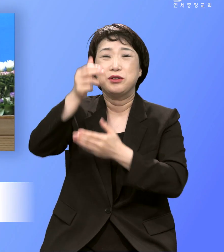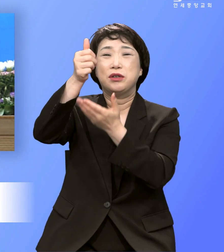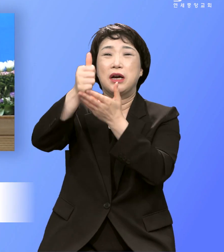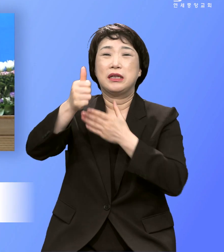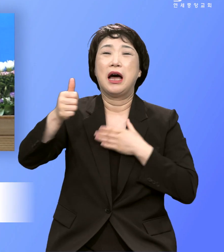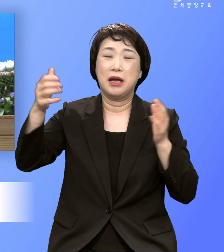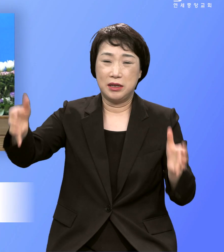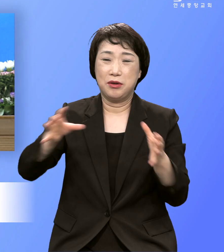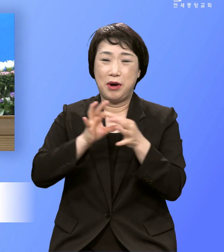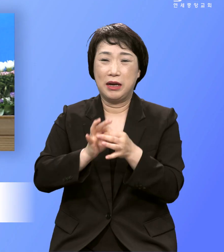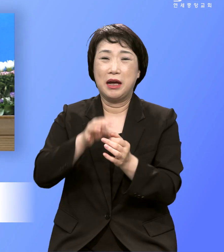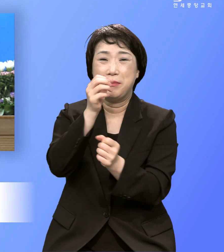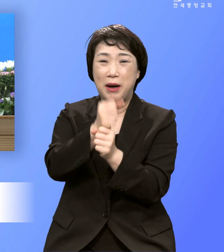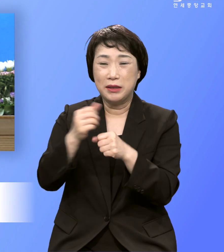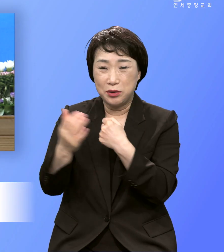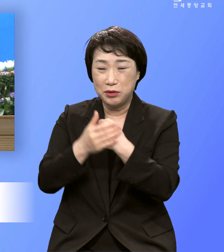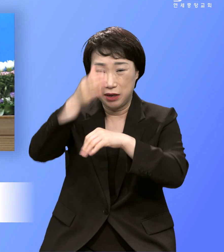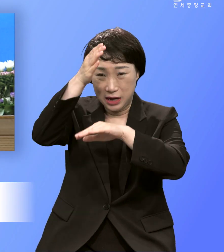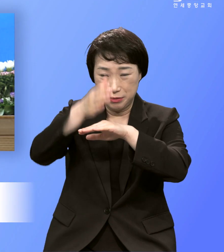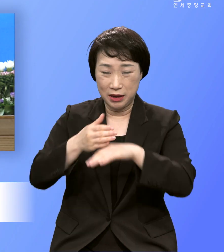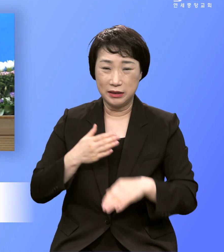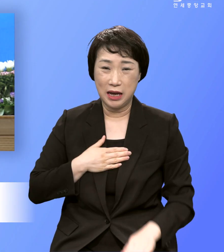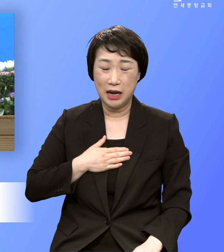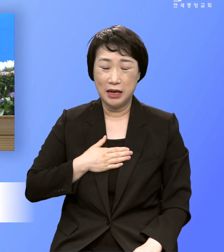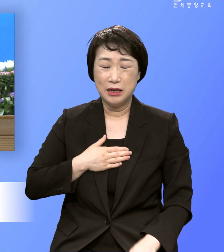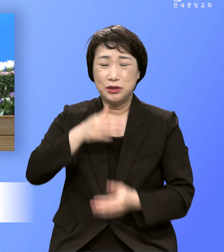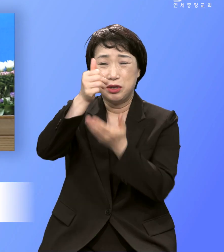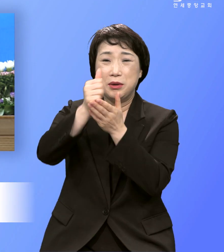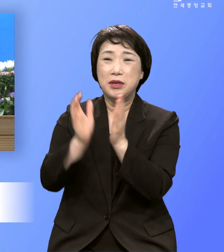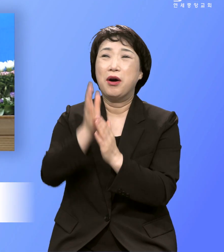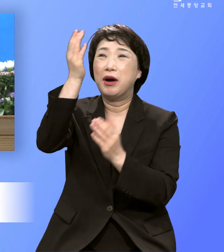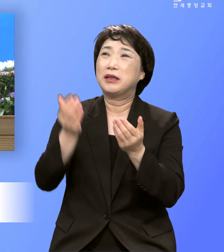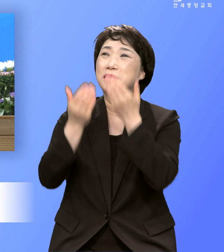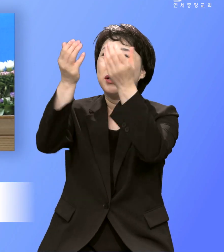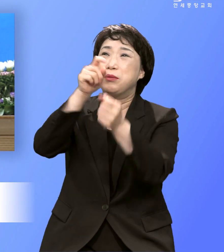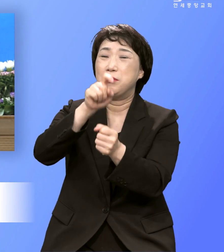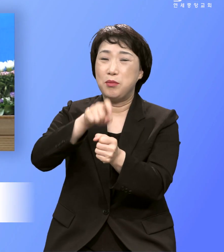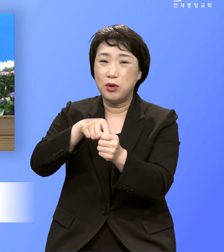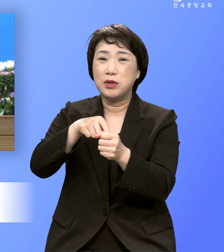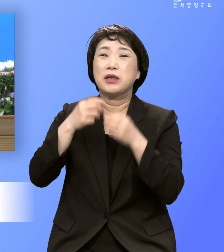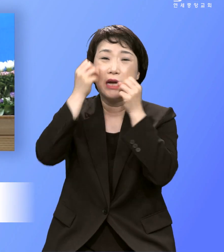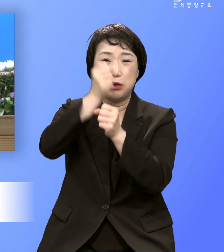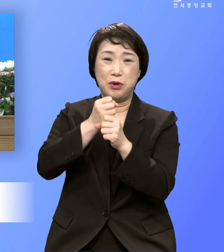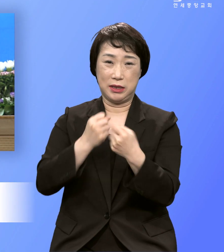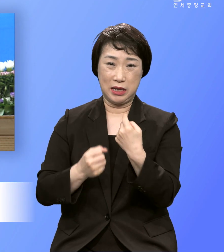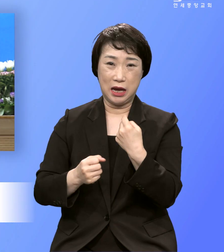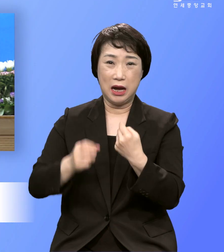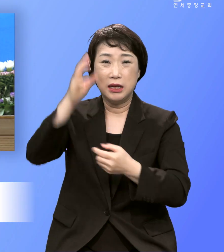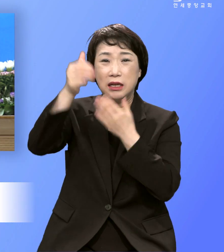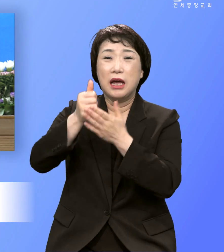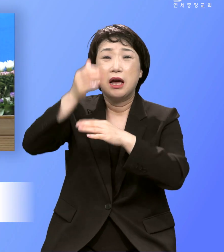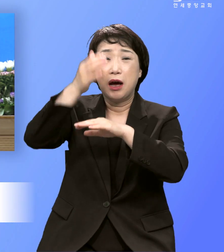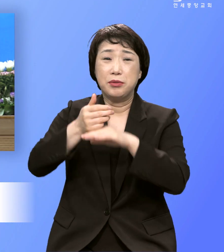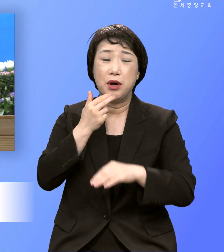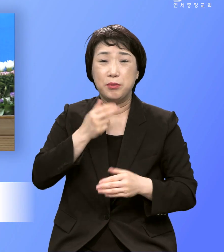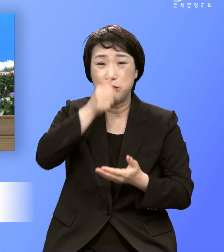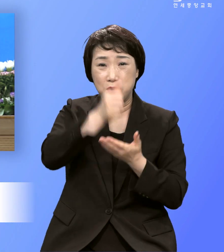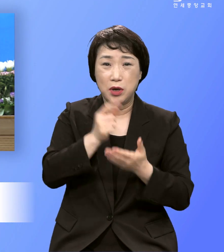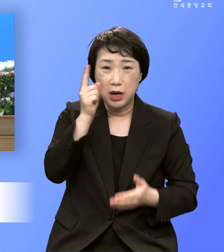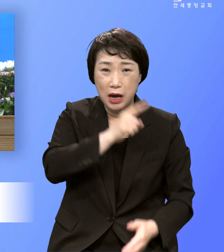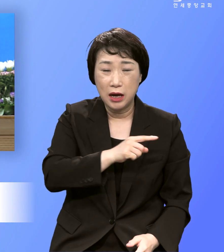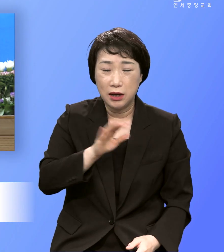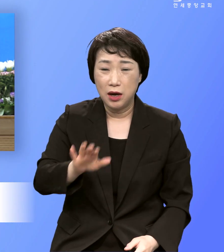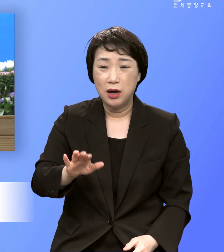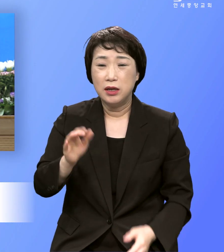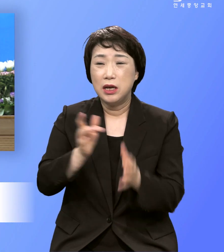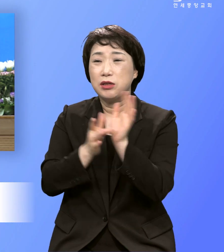관계를 만들게 하심을 감사합니다. 나를 주님을 영화롭게 할 목적으로 창조된 우리가 하나님 앞에 감사하지 못한 우리 죄악들 예수 그리스도의